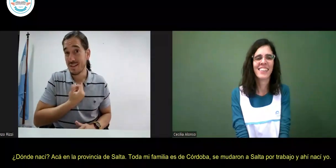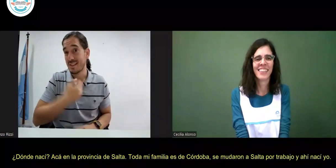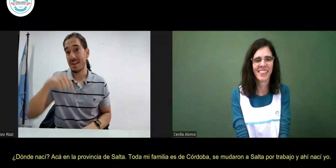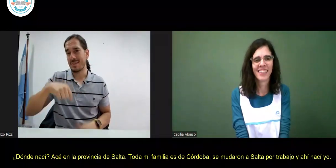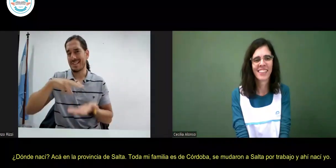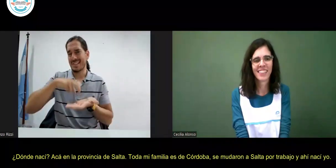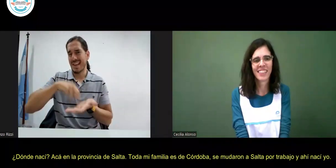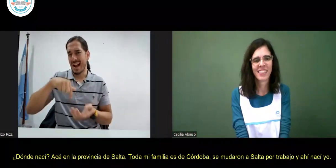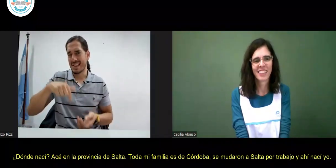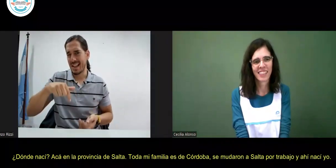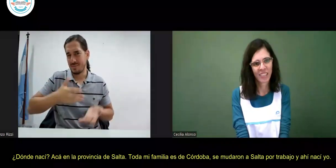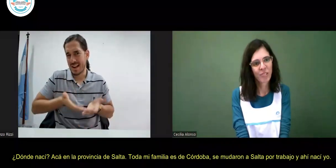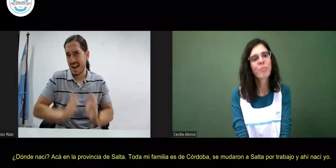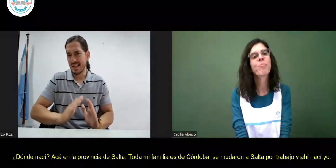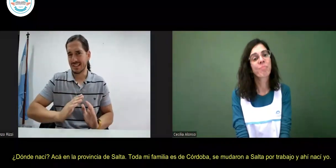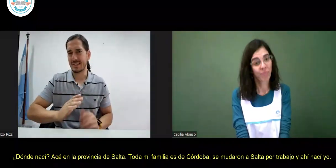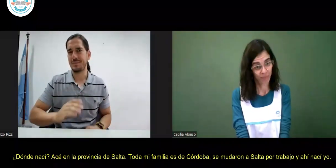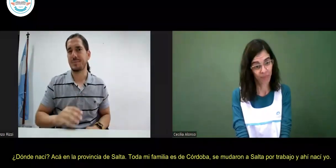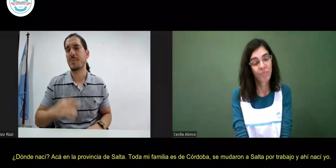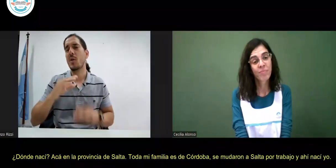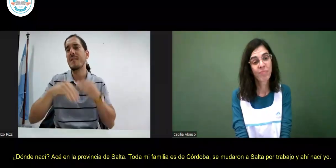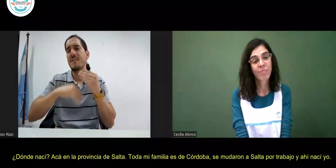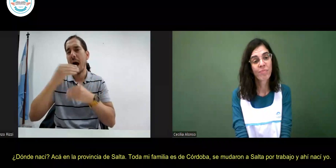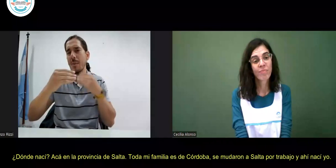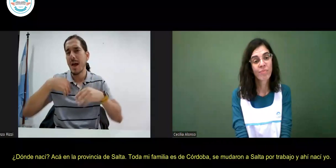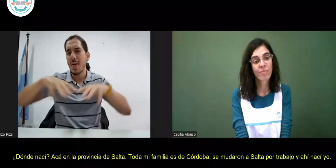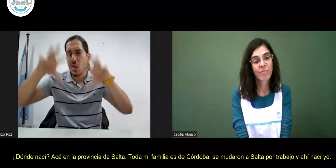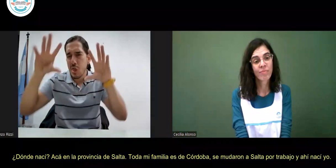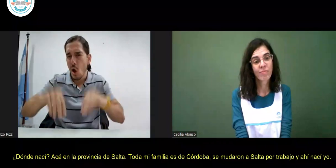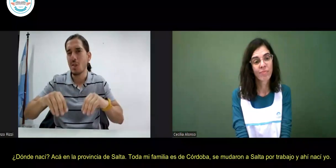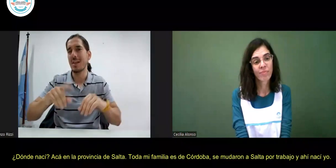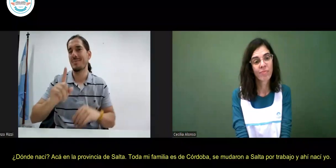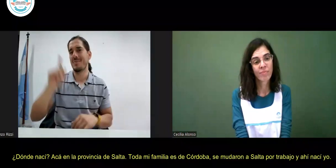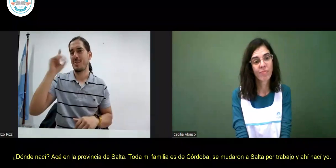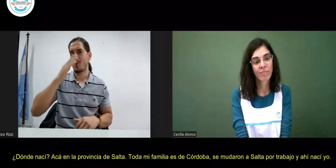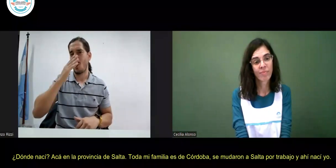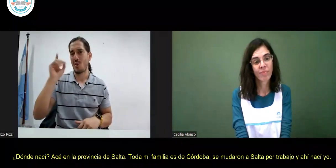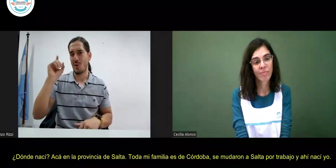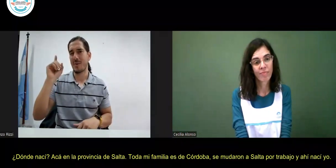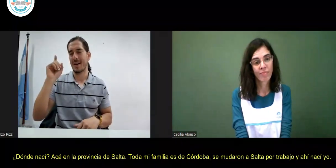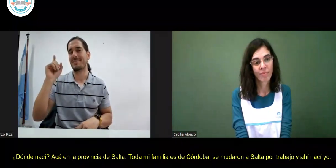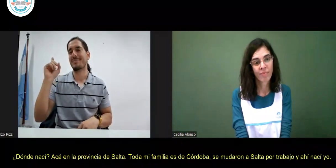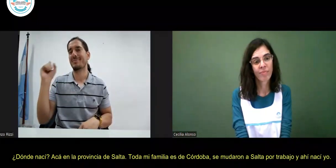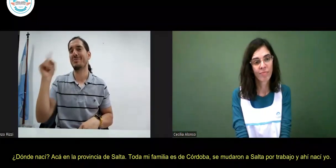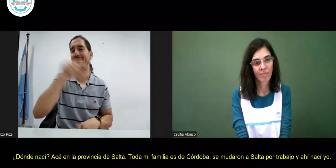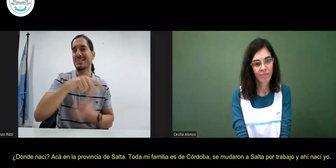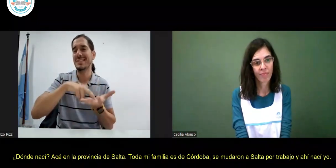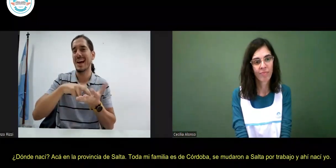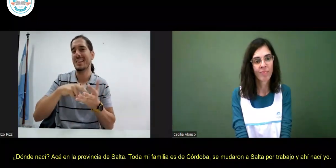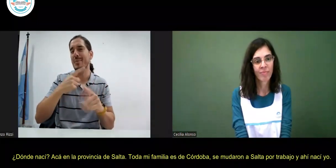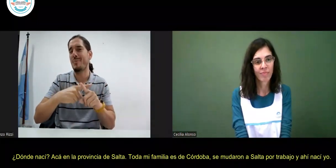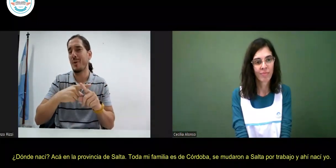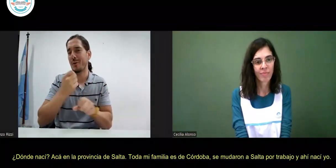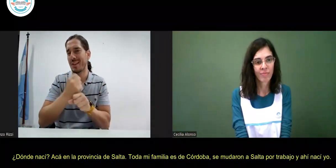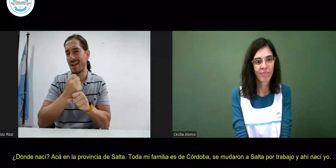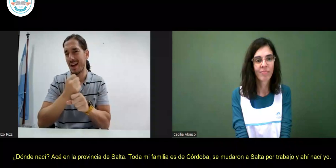¿Dónde nací? Acá, en la provincia de Salta. Toda mi familia es de Córdoba. Se mudaron a